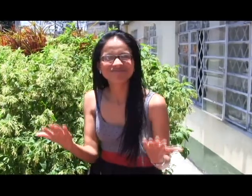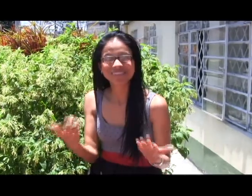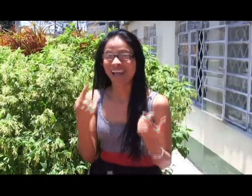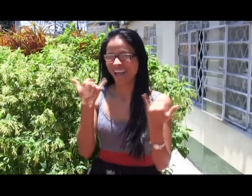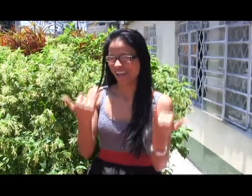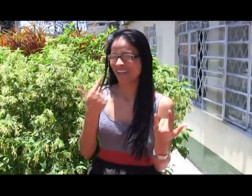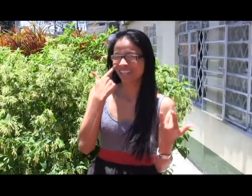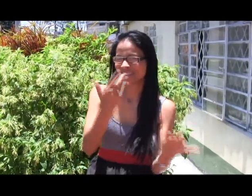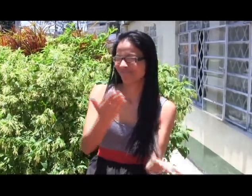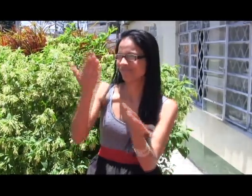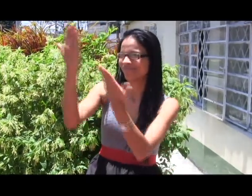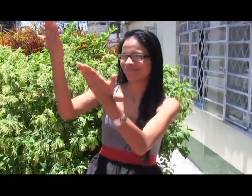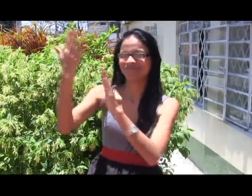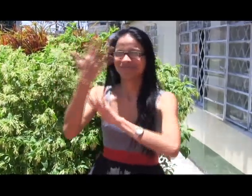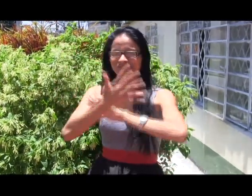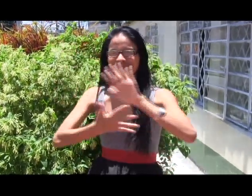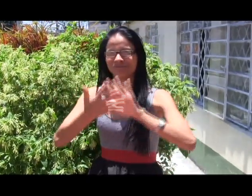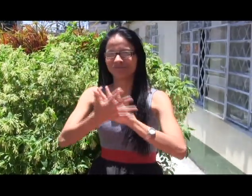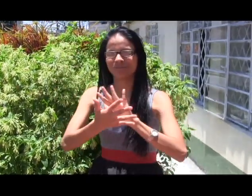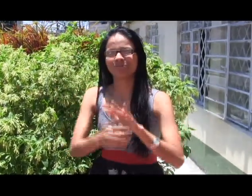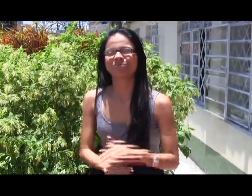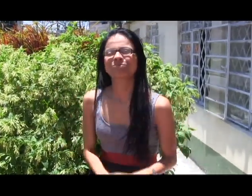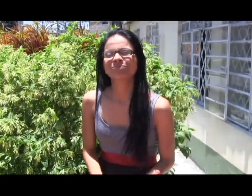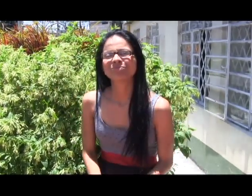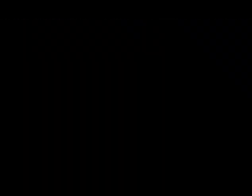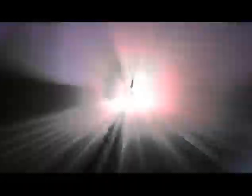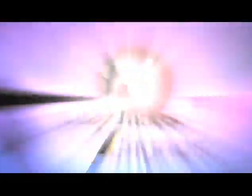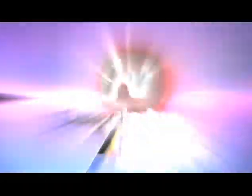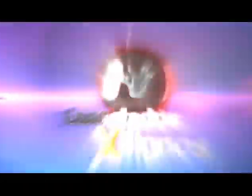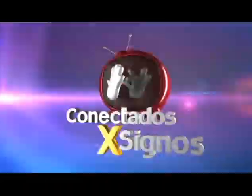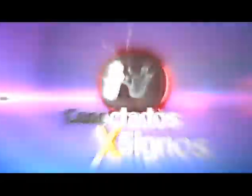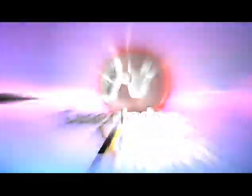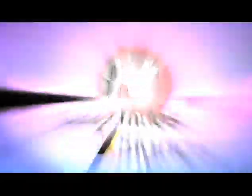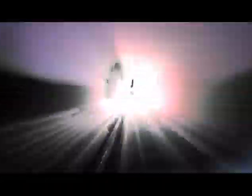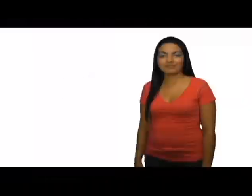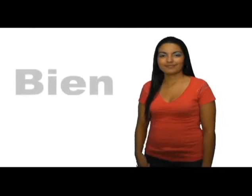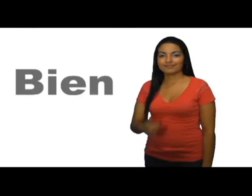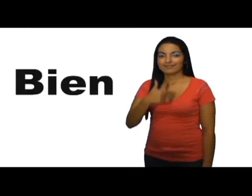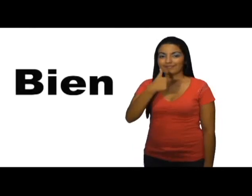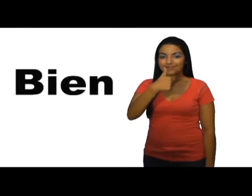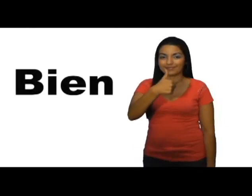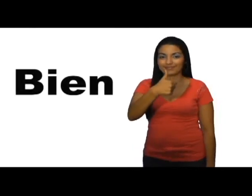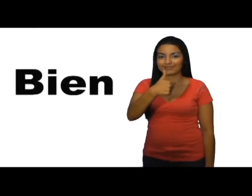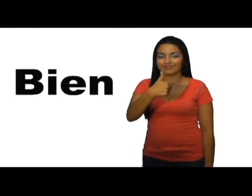pueden hacer mediante este vocabulario.